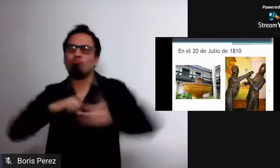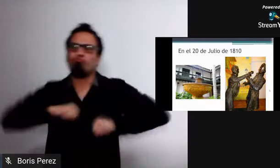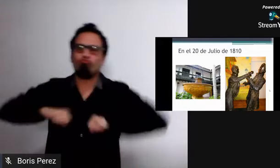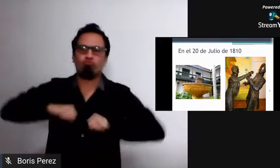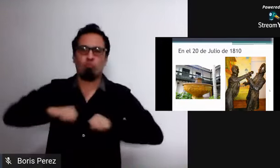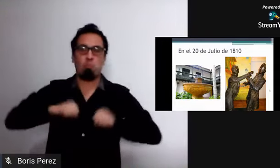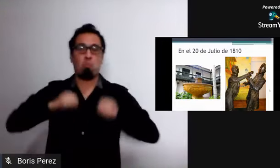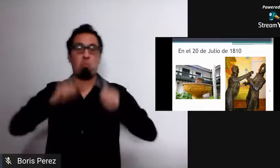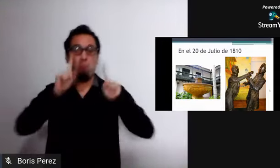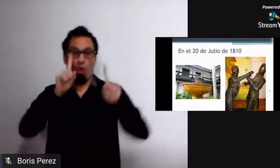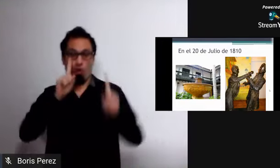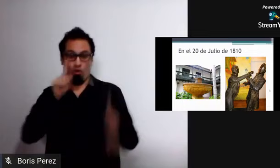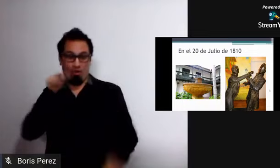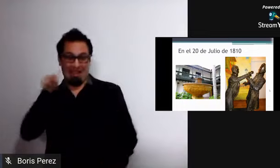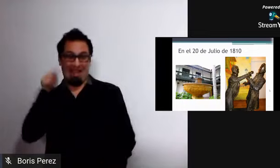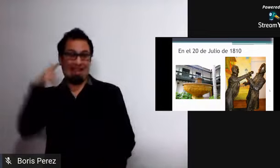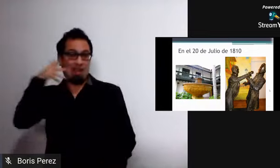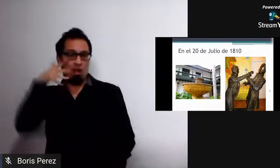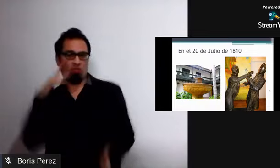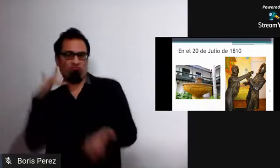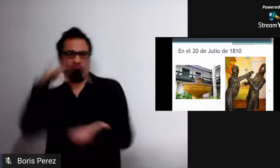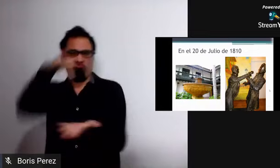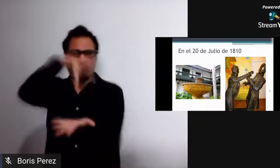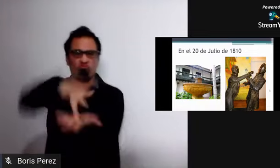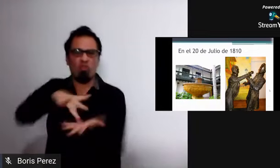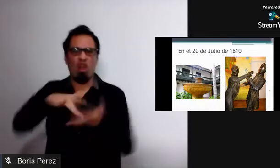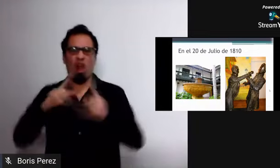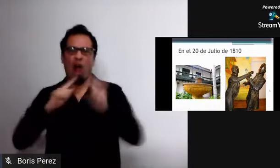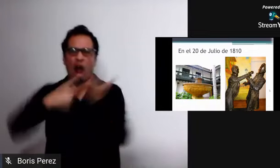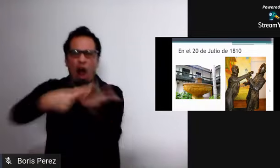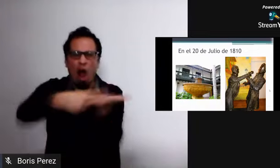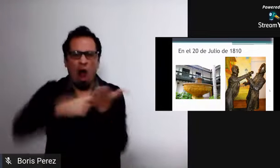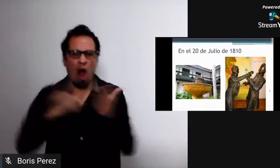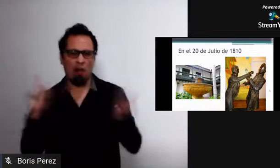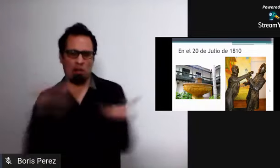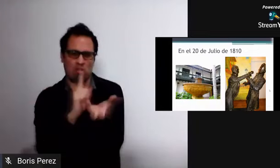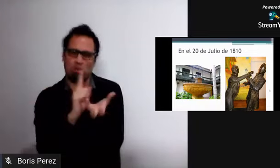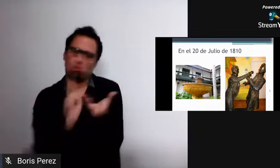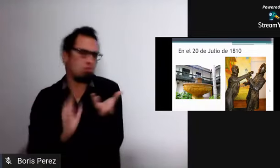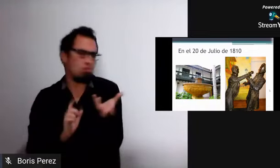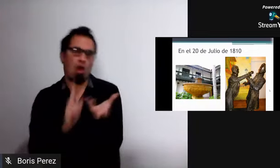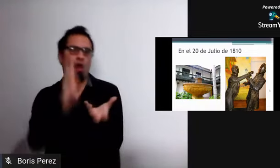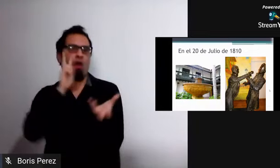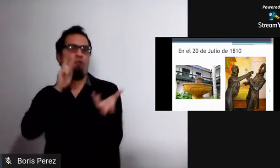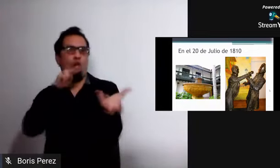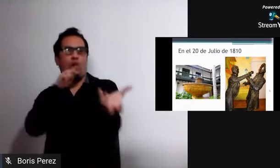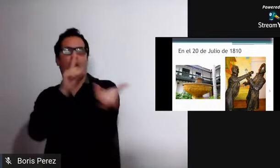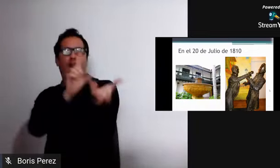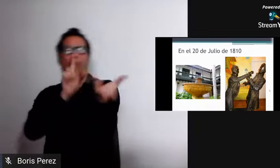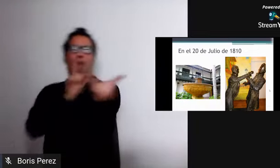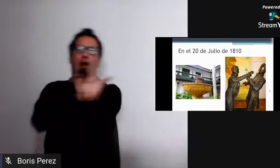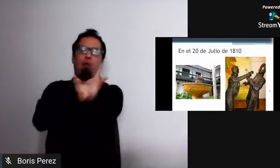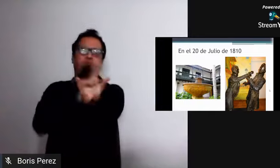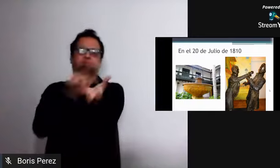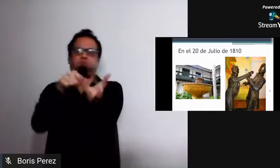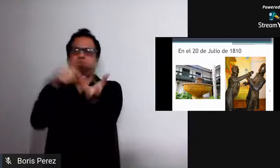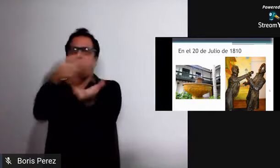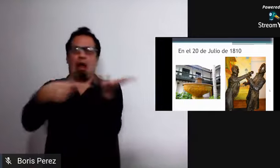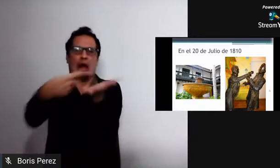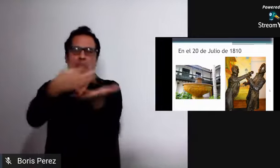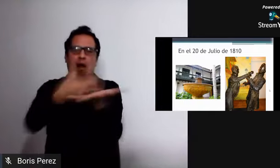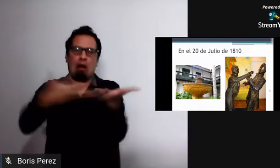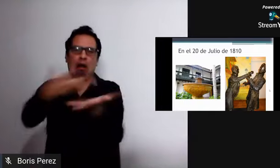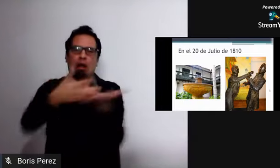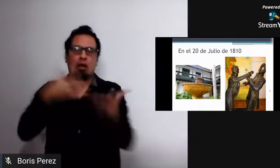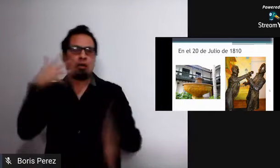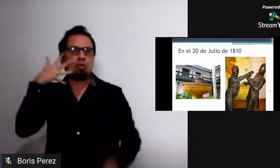las letras, el derecho, el Estado, la sociedad, y es por ello que él inicia su vida